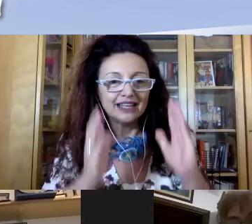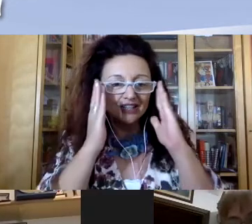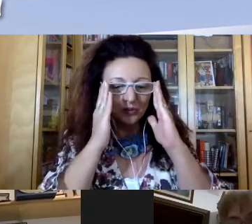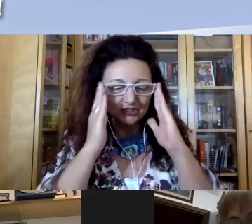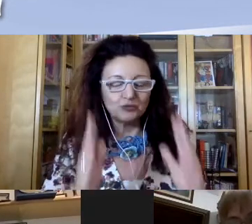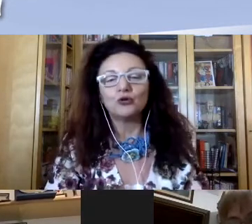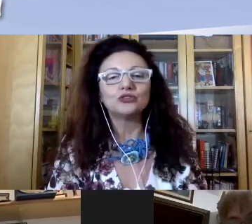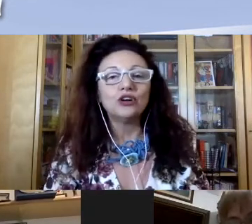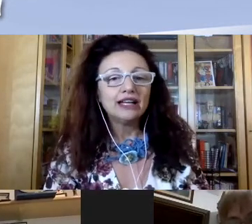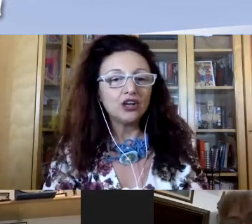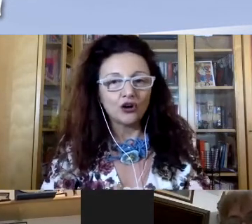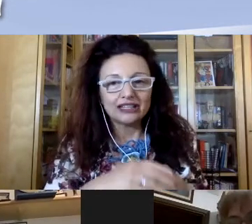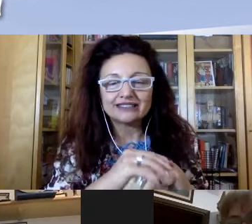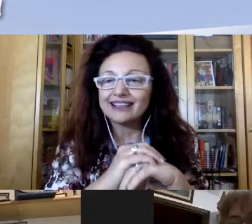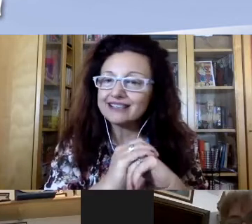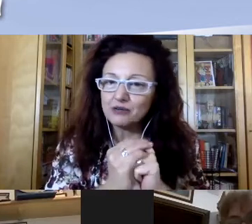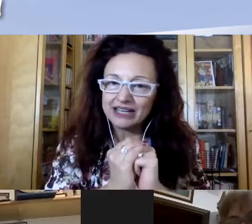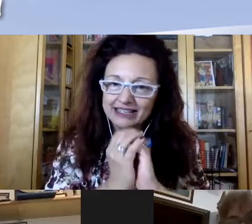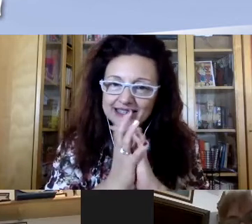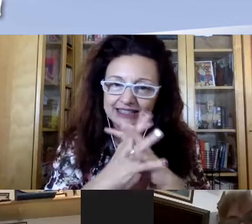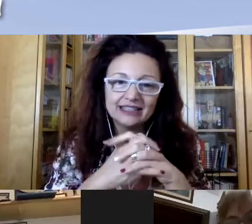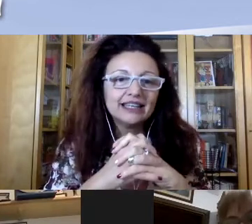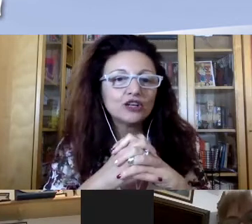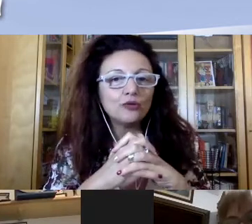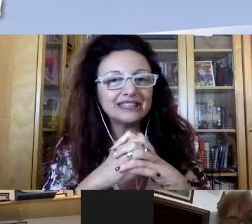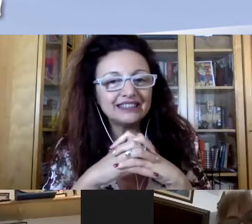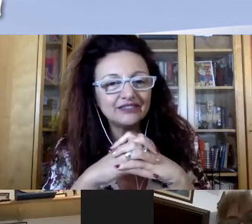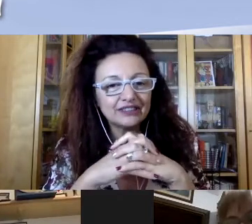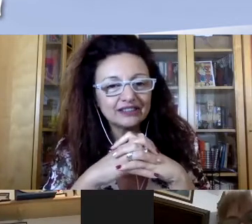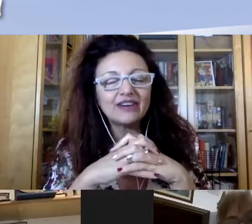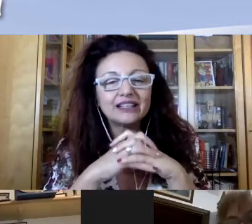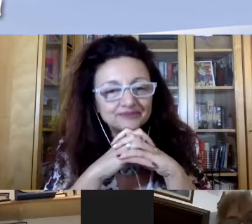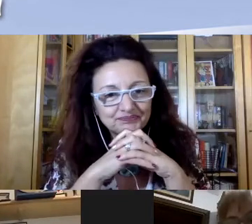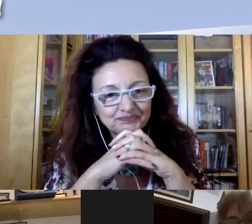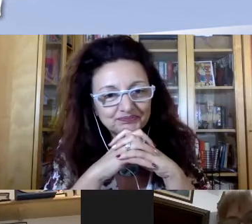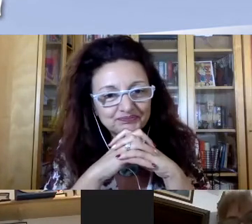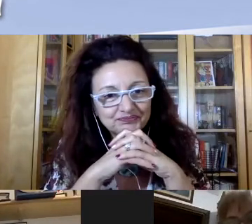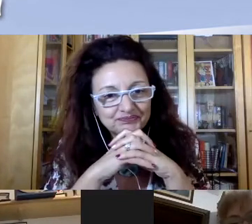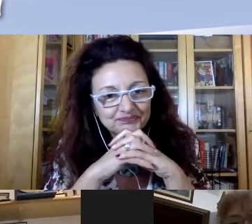progressi in questo mondo. Loris, casa Gualerti. Ma quindi